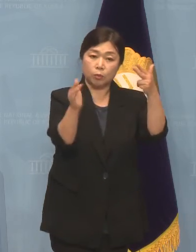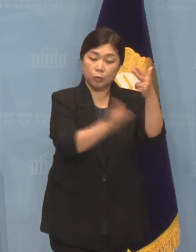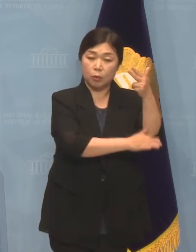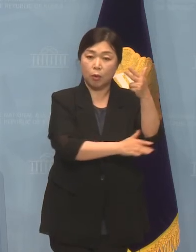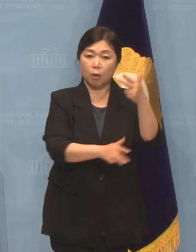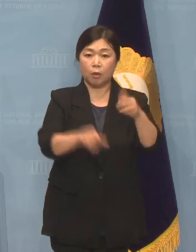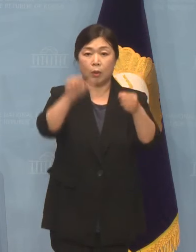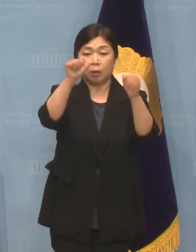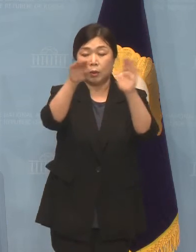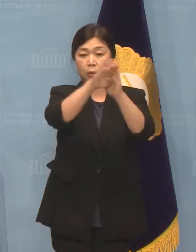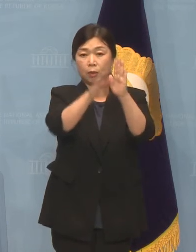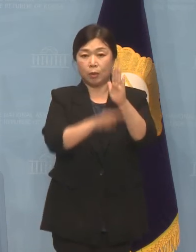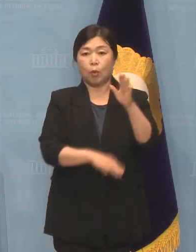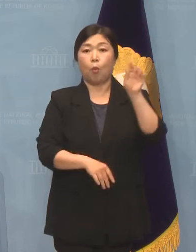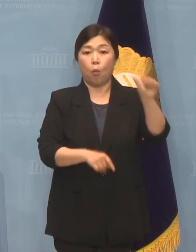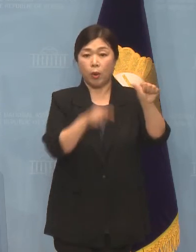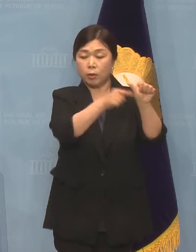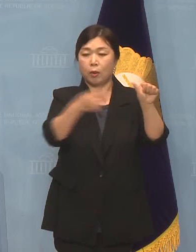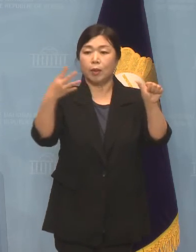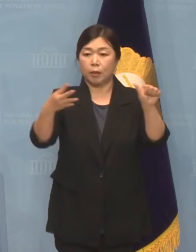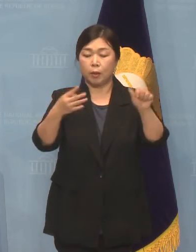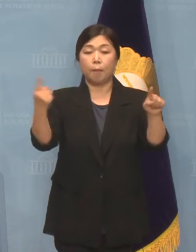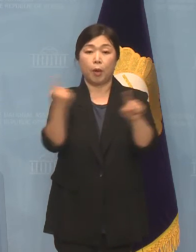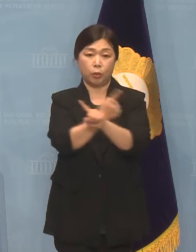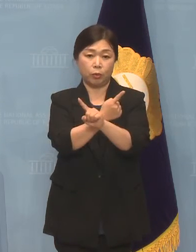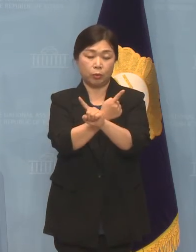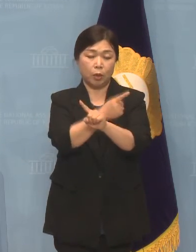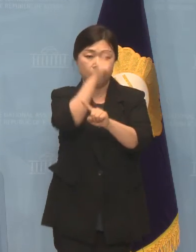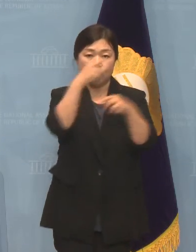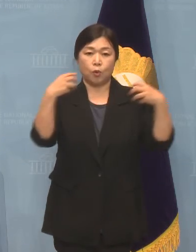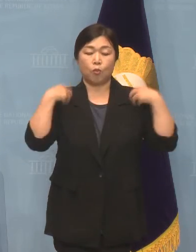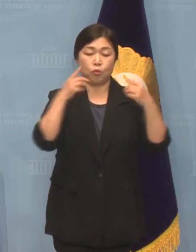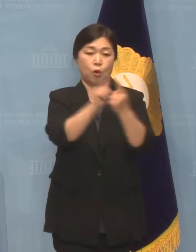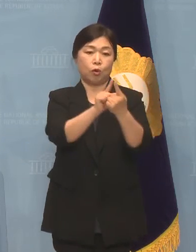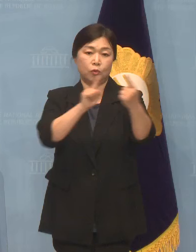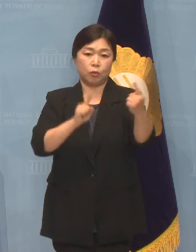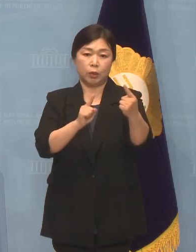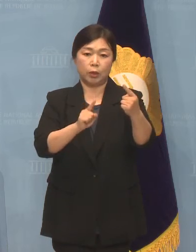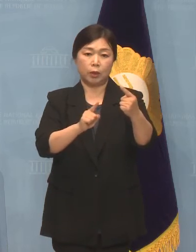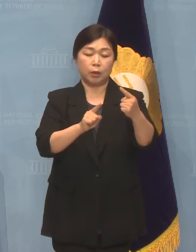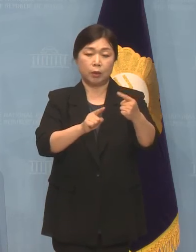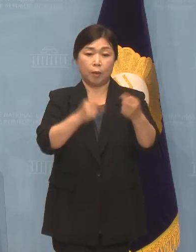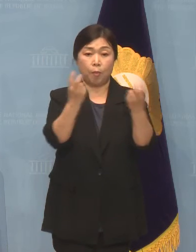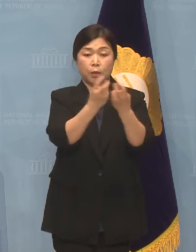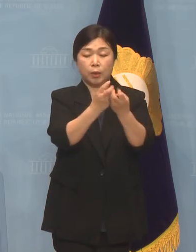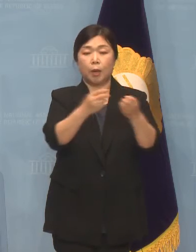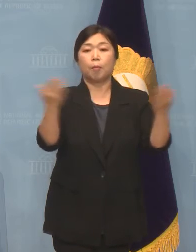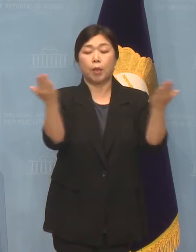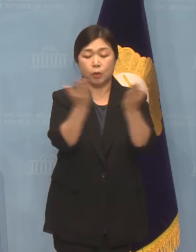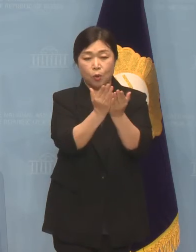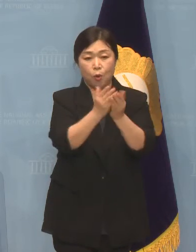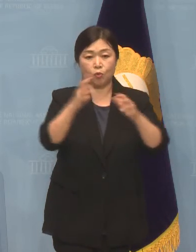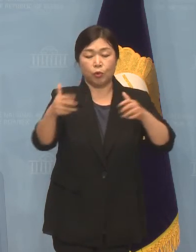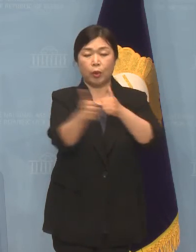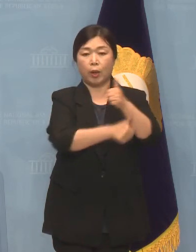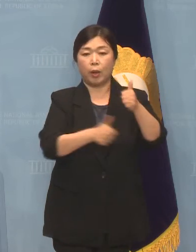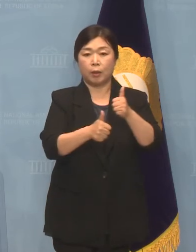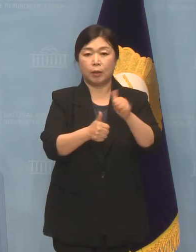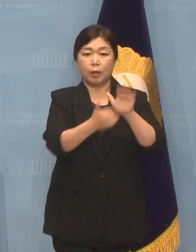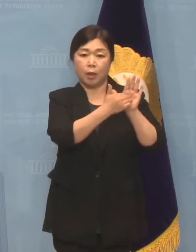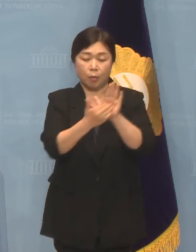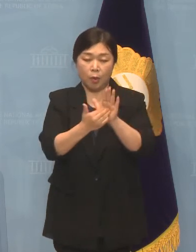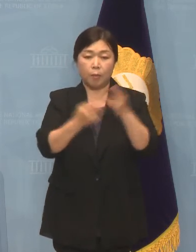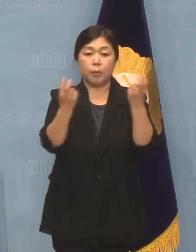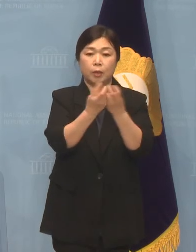7월부터 5단계에서 4단계로 개편되는 정부 거리두기 체계에 맞추어 국회 방역 대책도